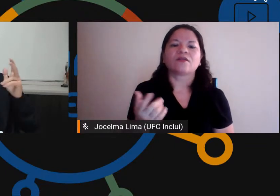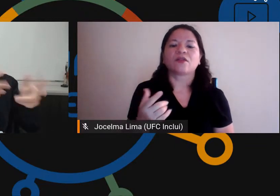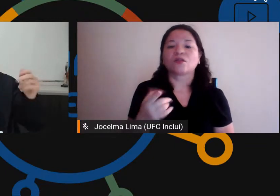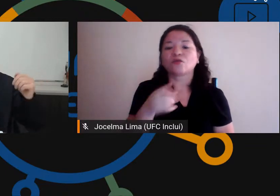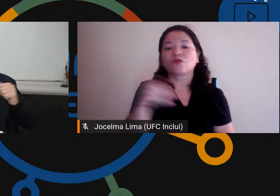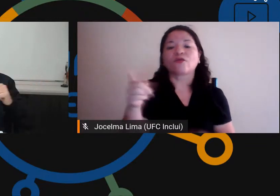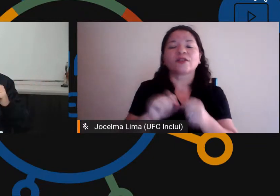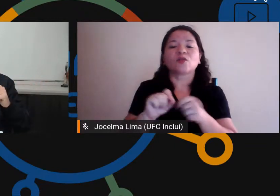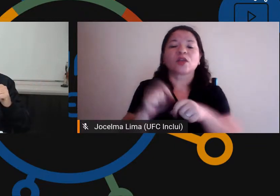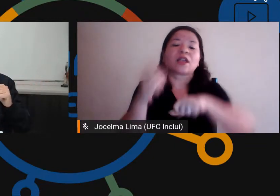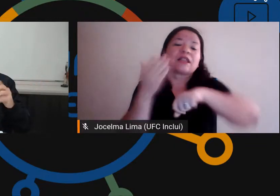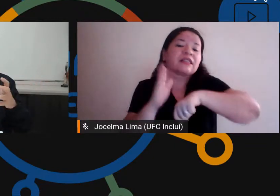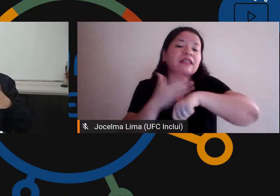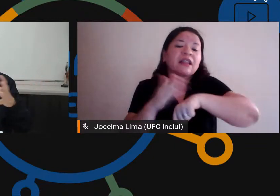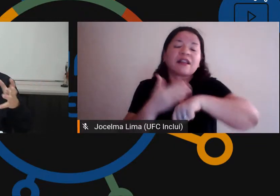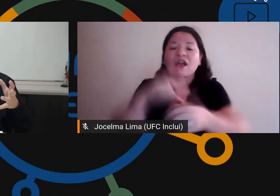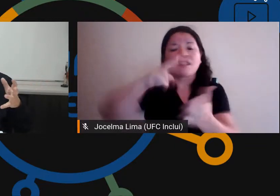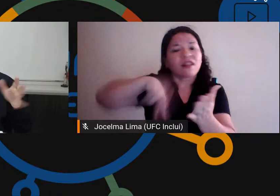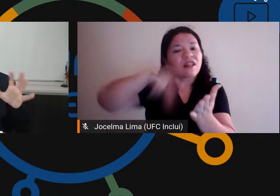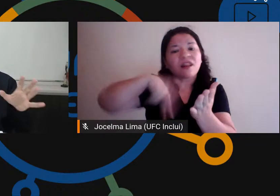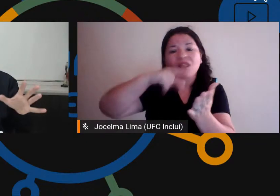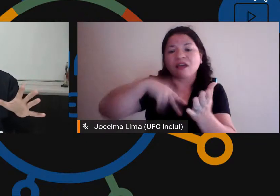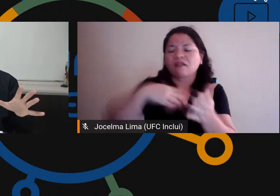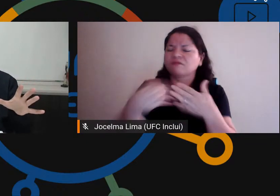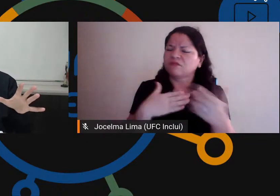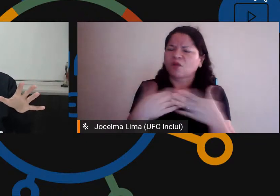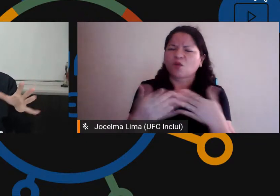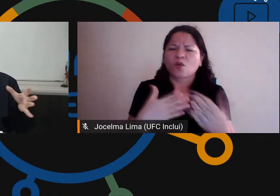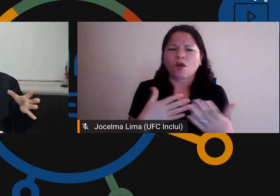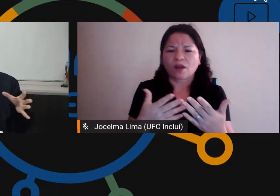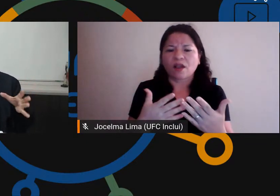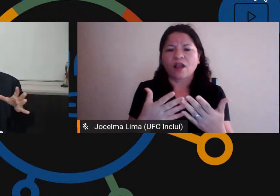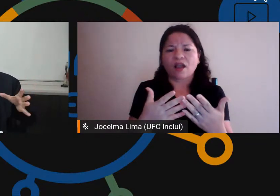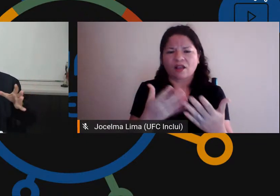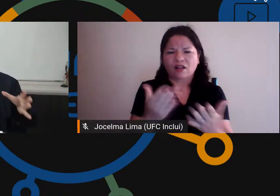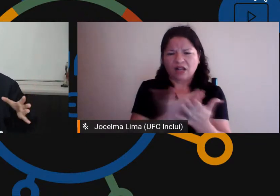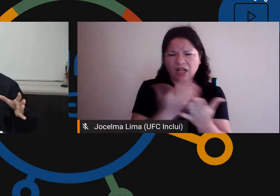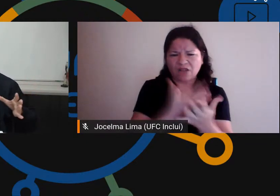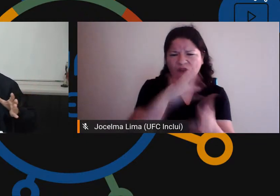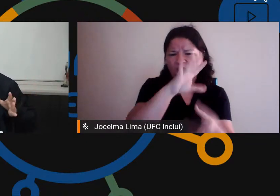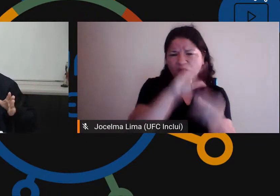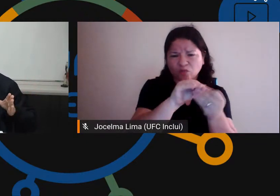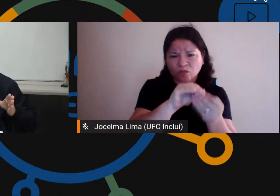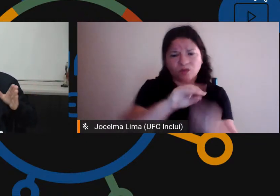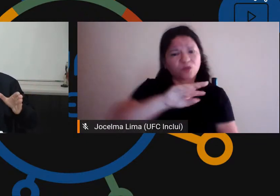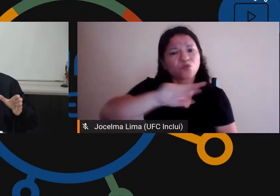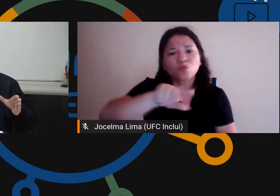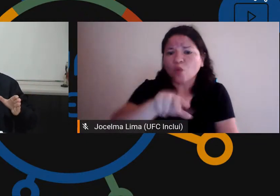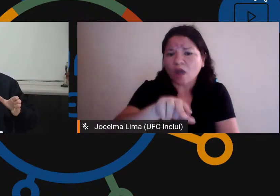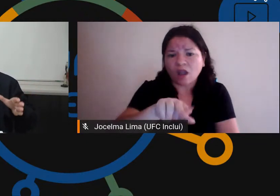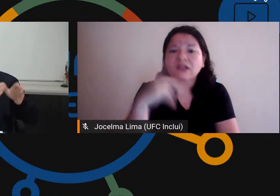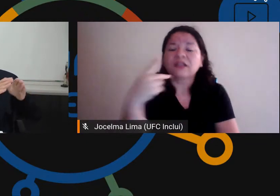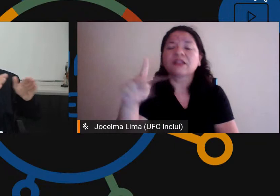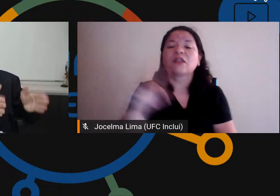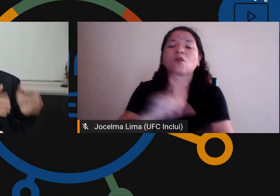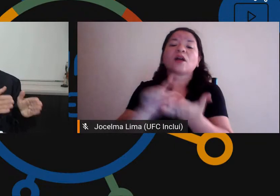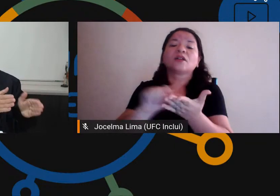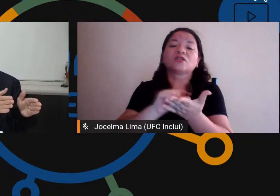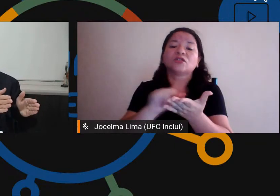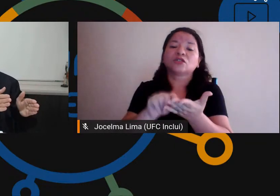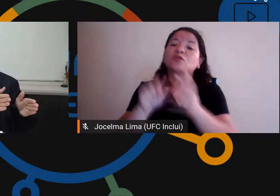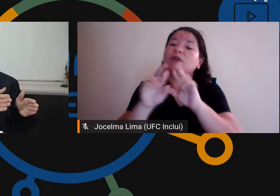livro policial qualquer, um livro de terror. Não. É uma produção diferente. Por isso